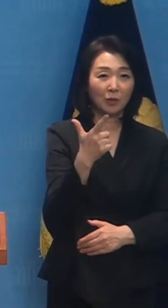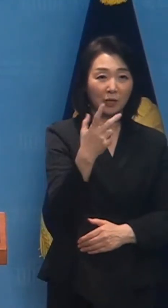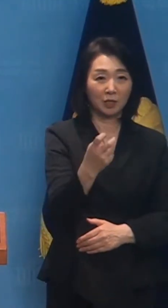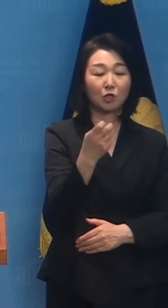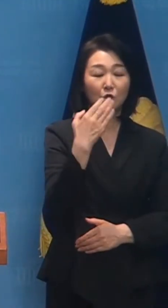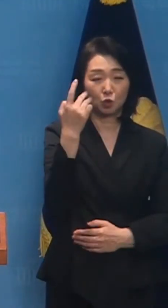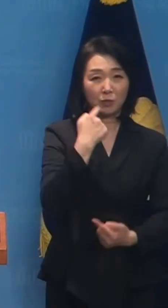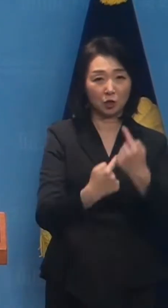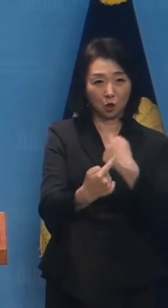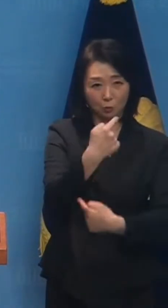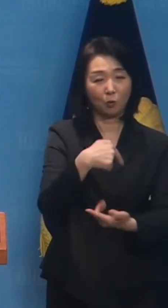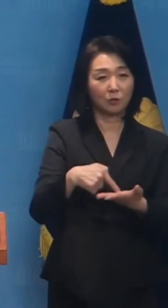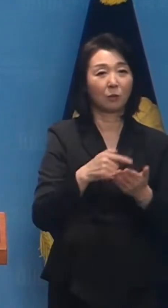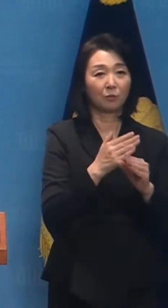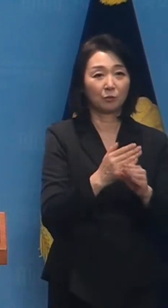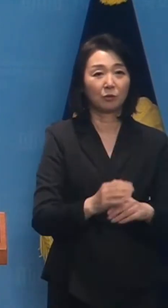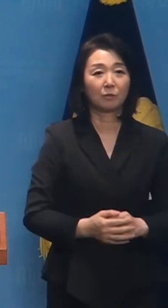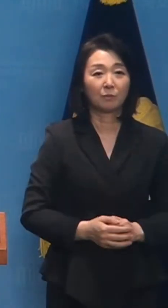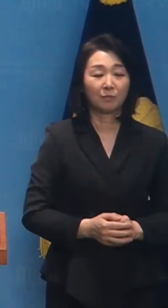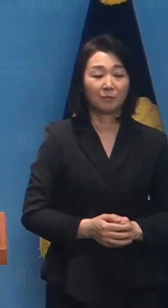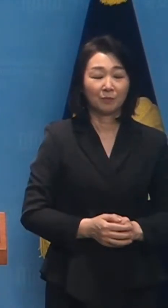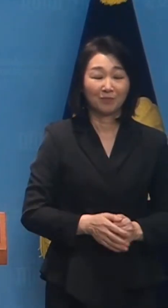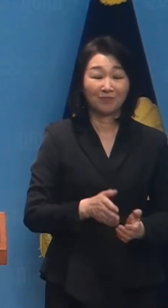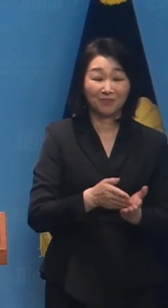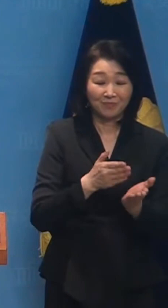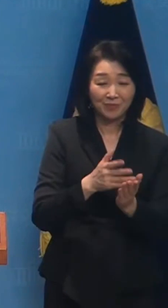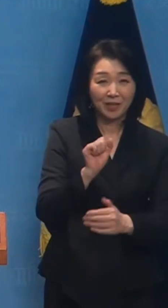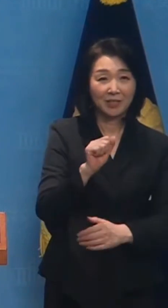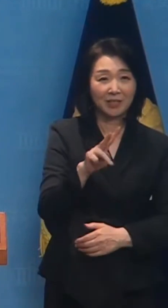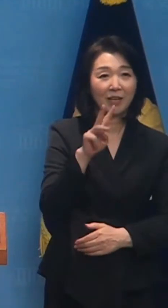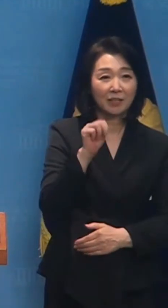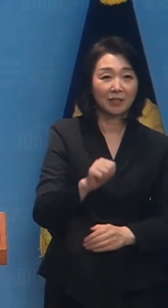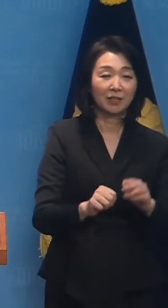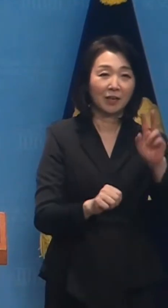1,629명의 제보가 접수되었습니다. 매체별로는 SNS가